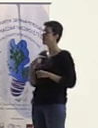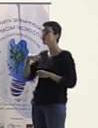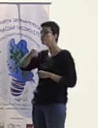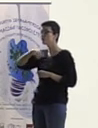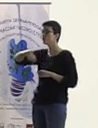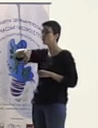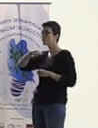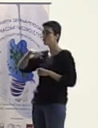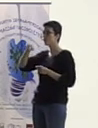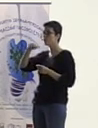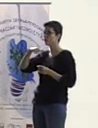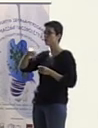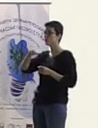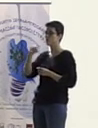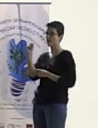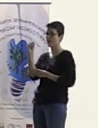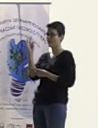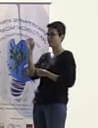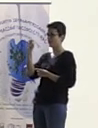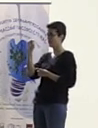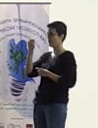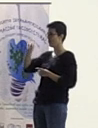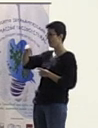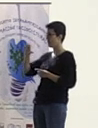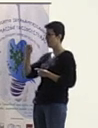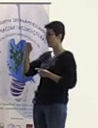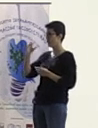cuando conseguimos el Ateneo, que lo estamos autogestionando, en los